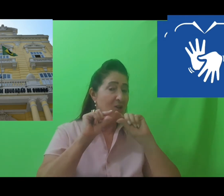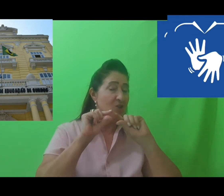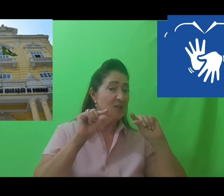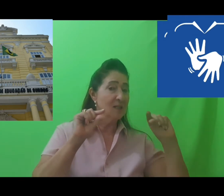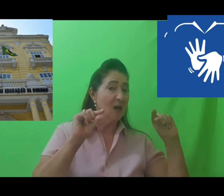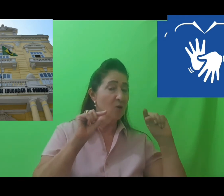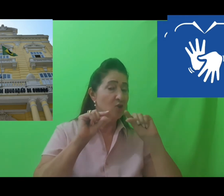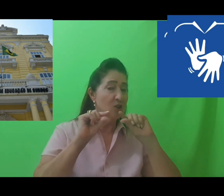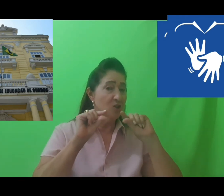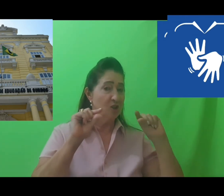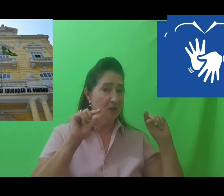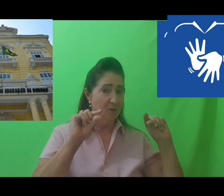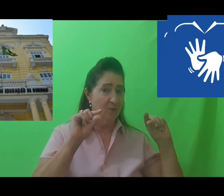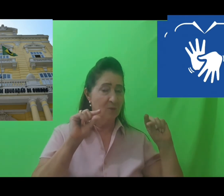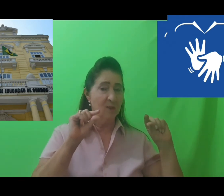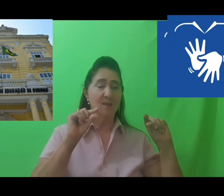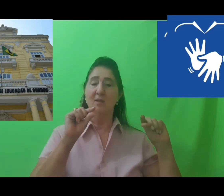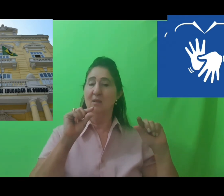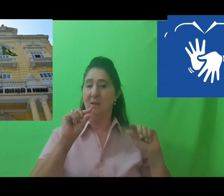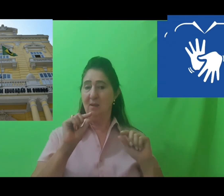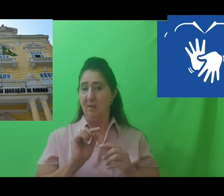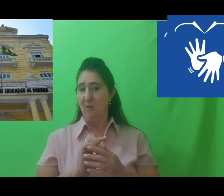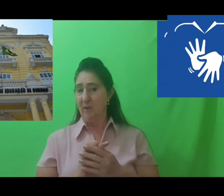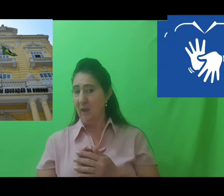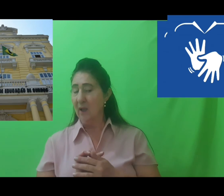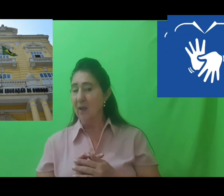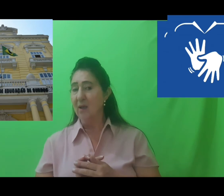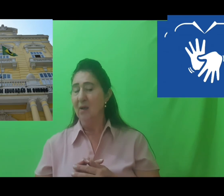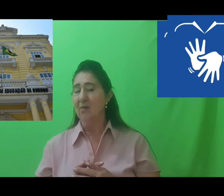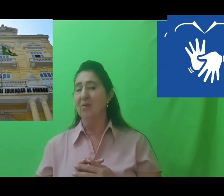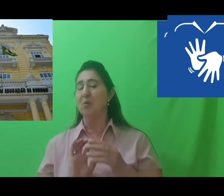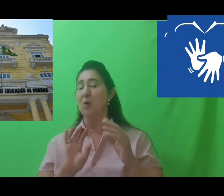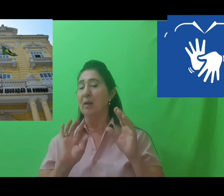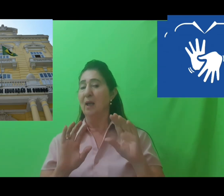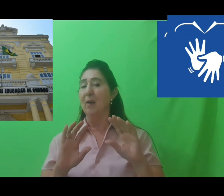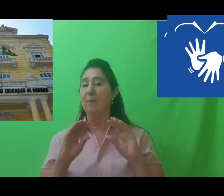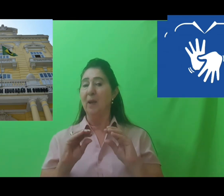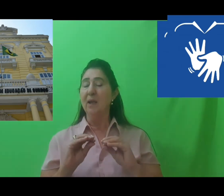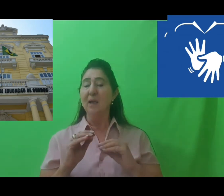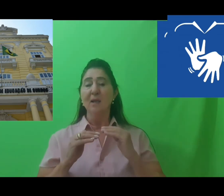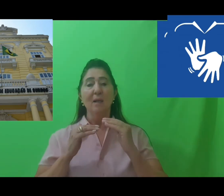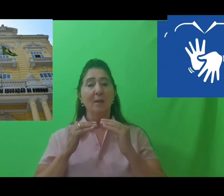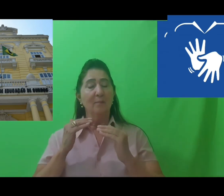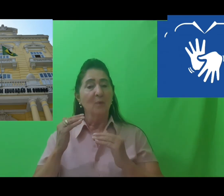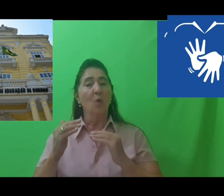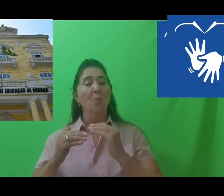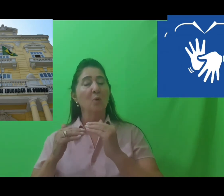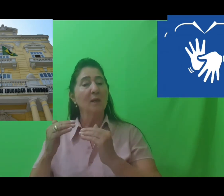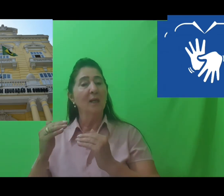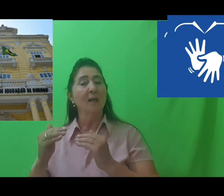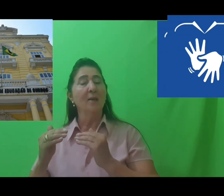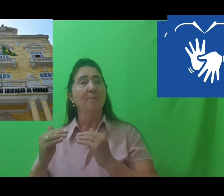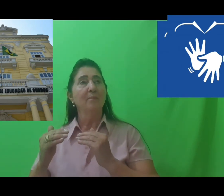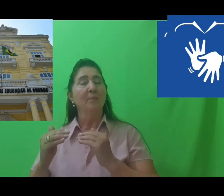deficientes auditivos, ok? Vamos guardar bem como que